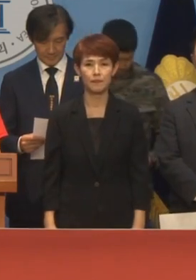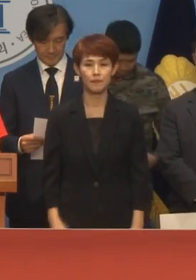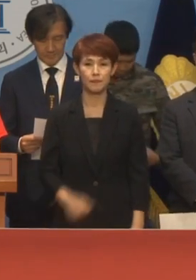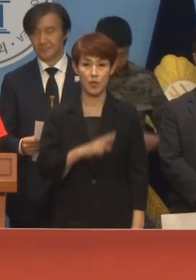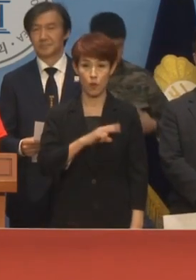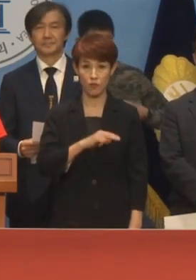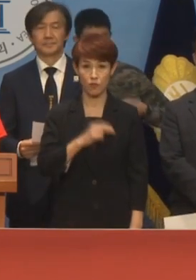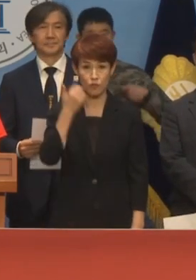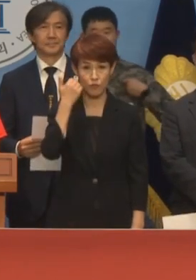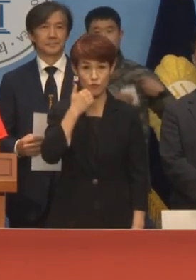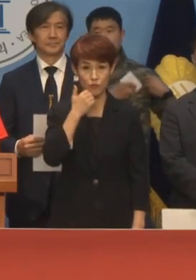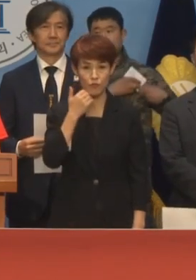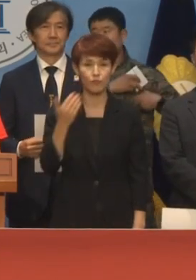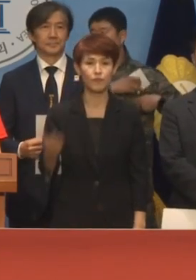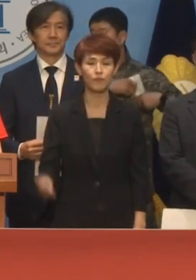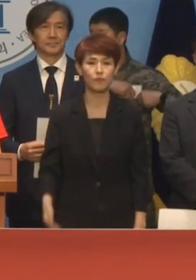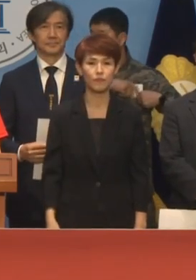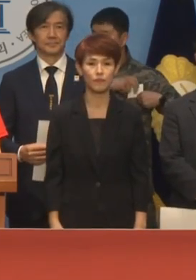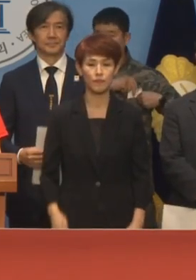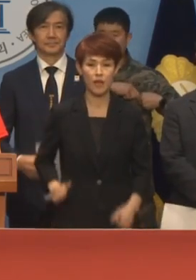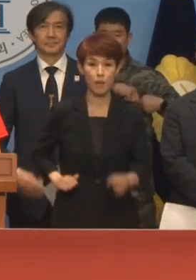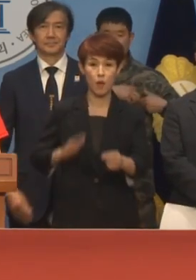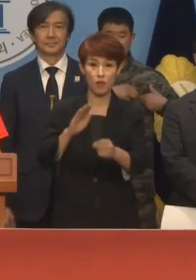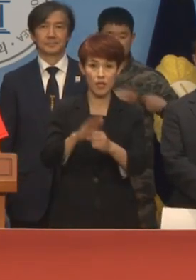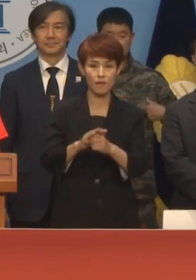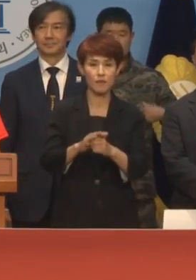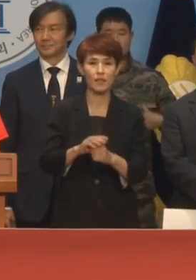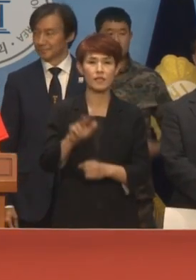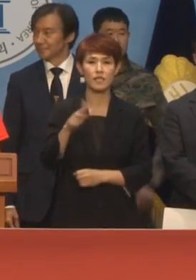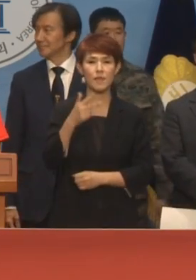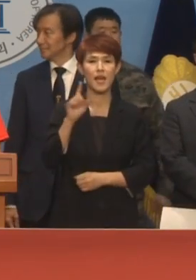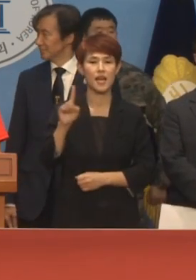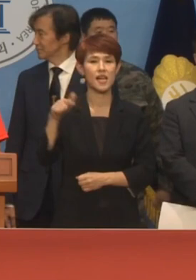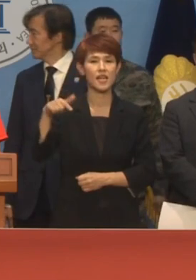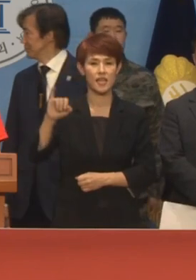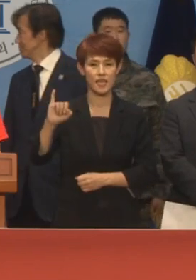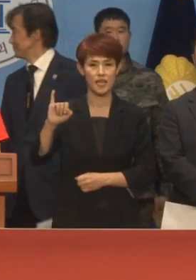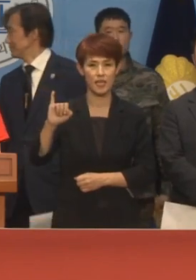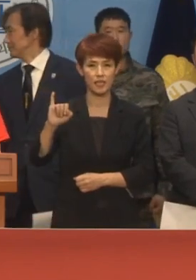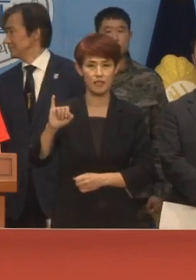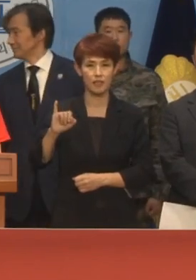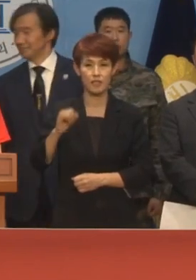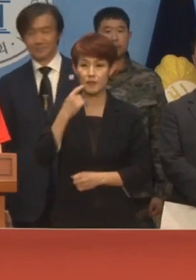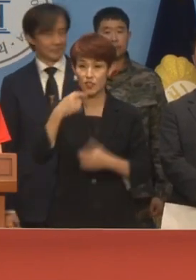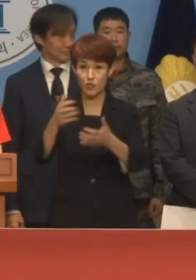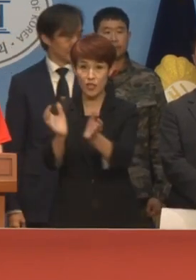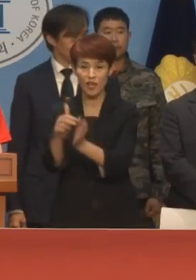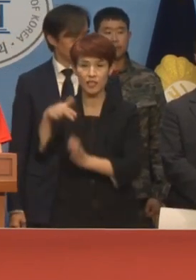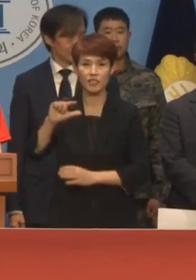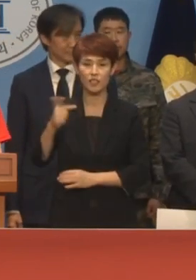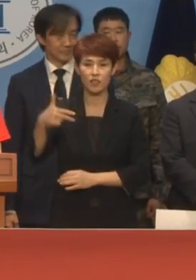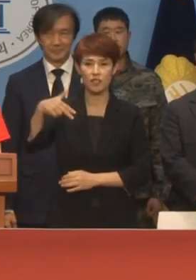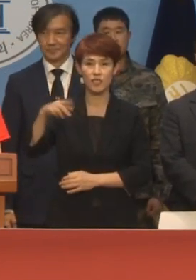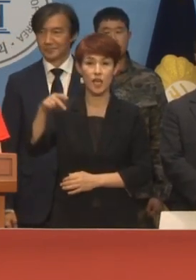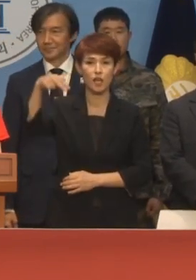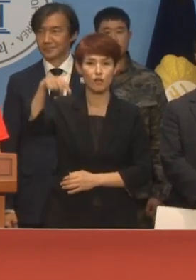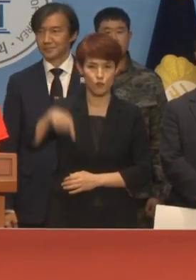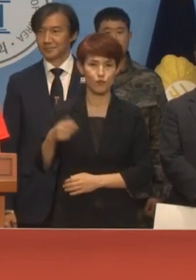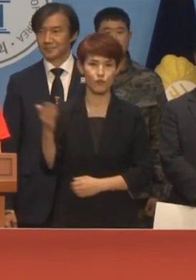의원님들 소개해 드리겠습니다. 해병대 병 701기 출신이신 더불어민주당 전재수 의원님